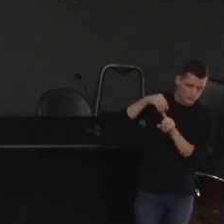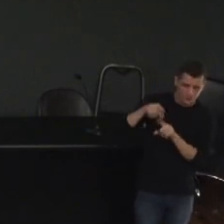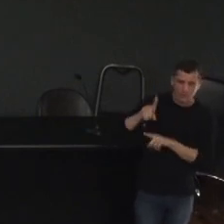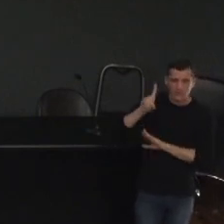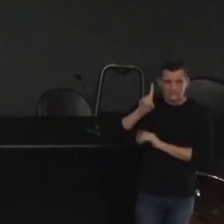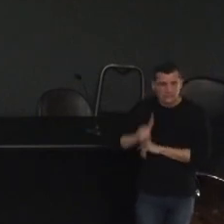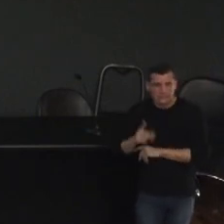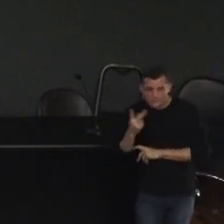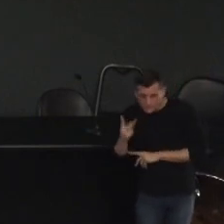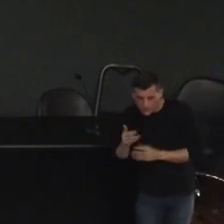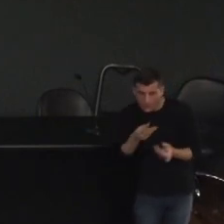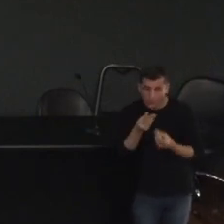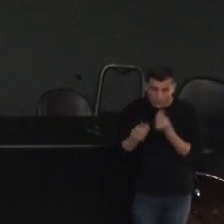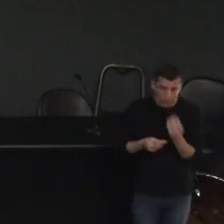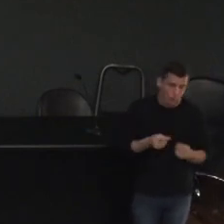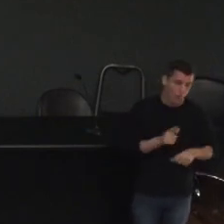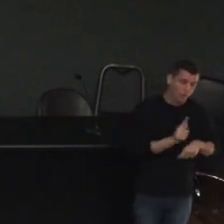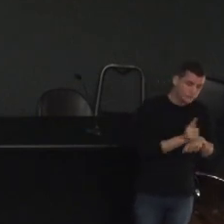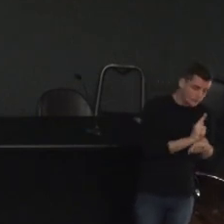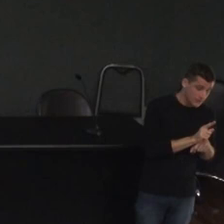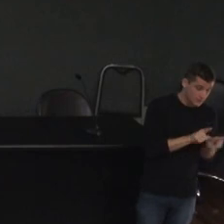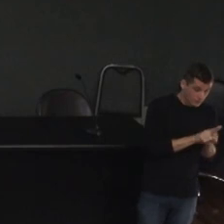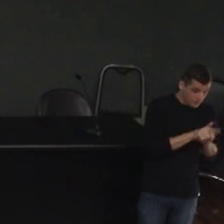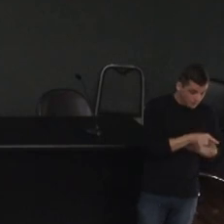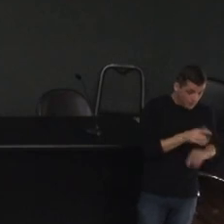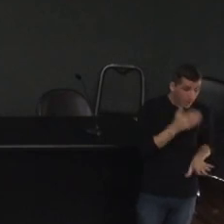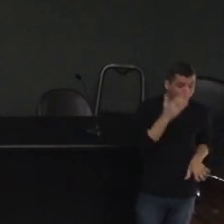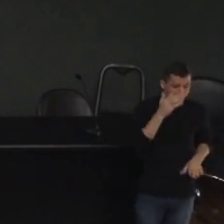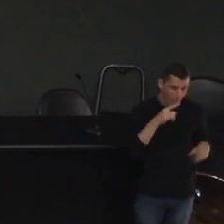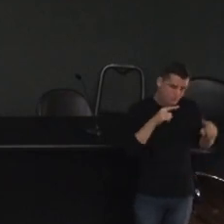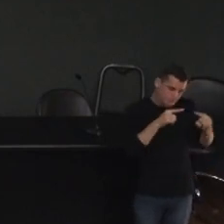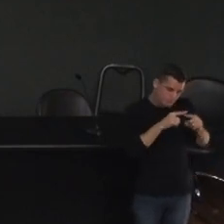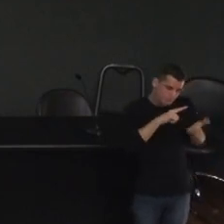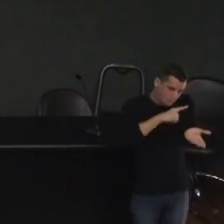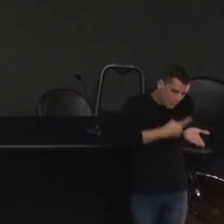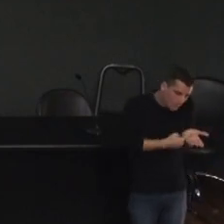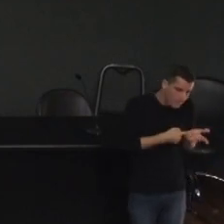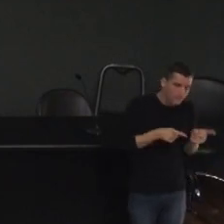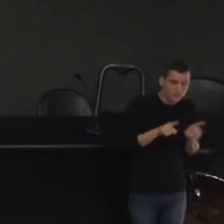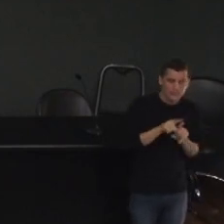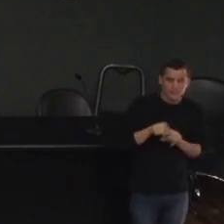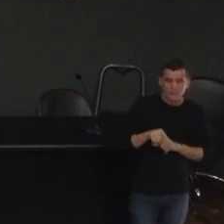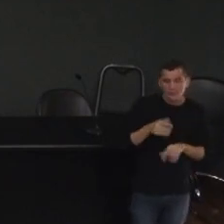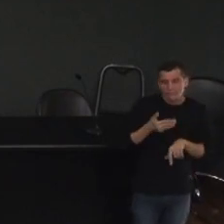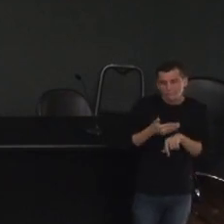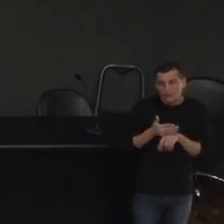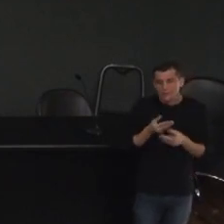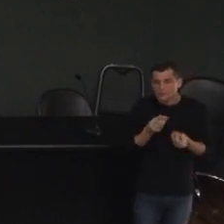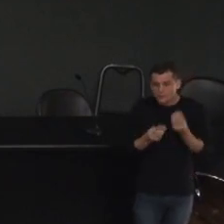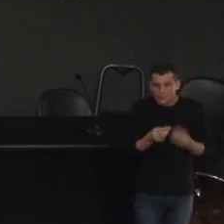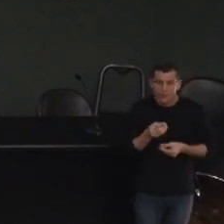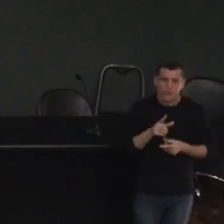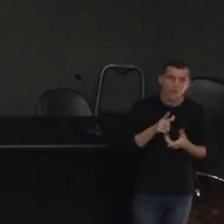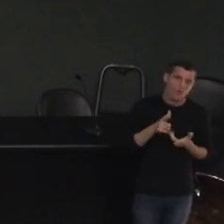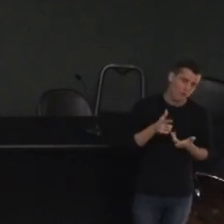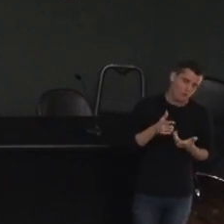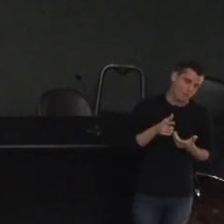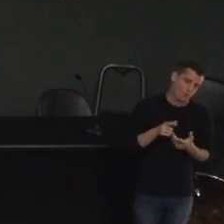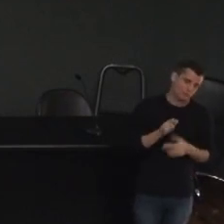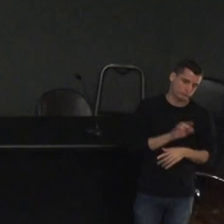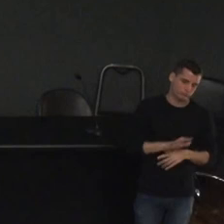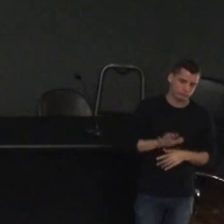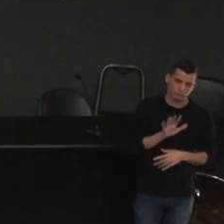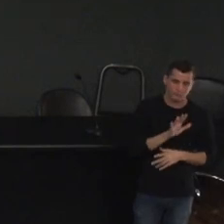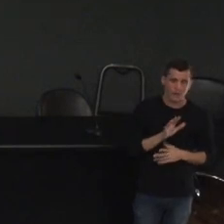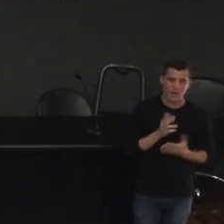gestão com exercícios do conhecimento do consentimento e prive design então eu não vou perder tempo em explicar um por um